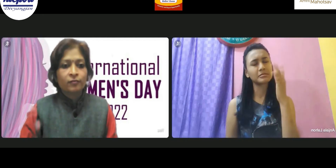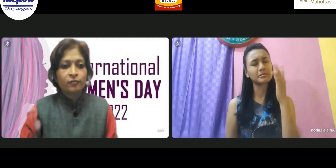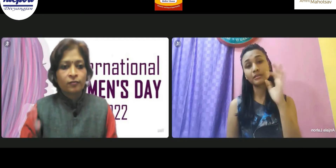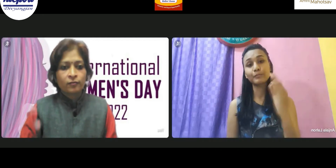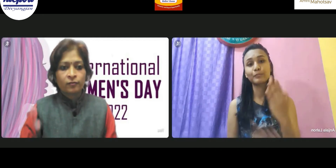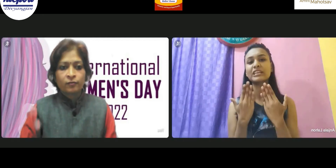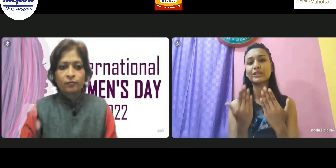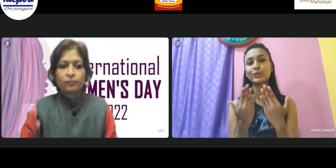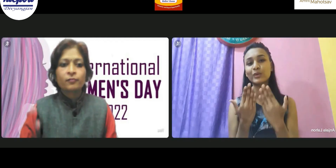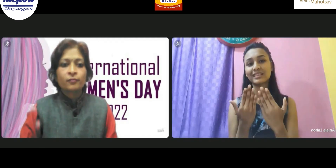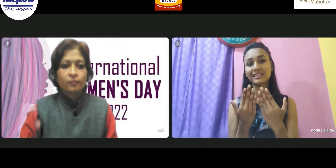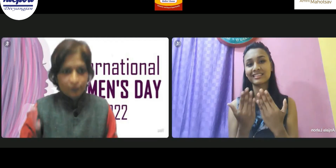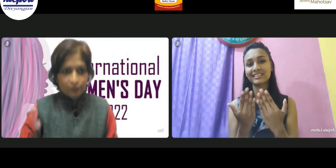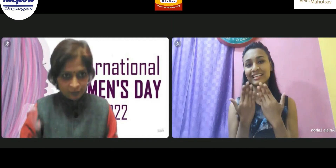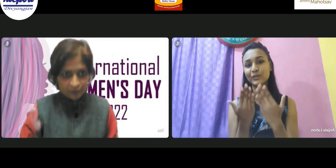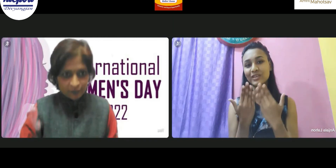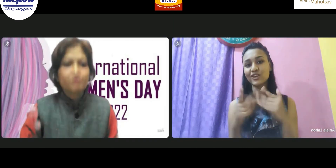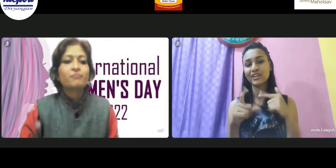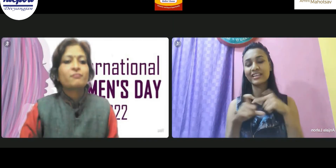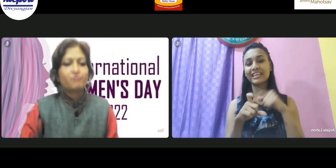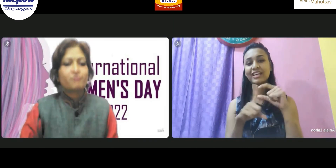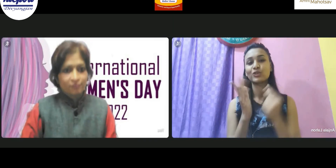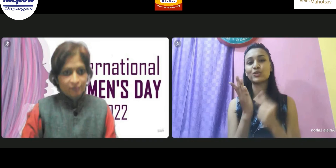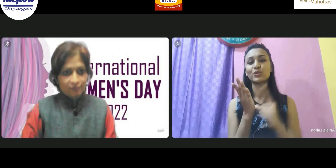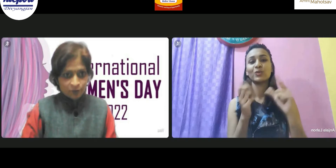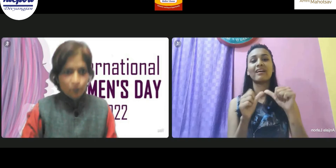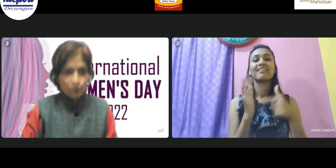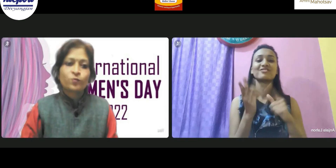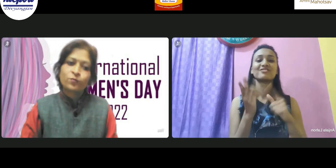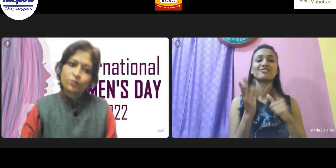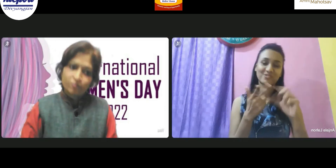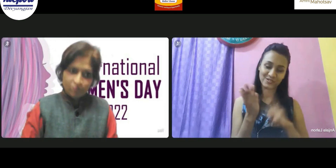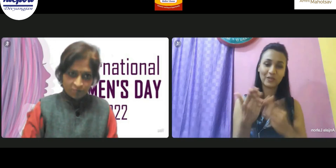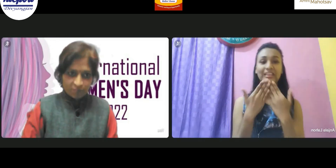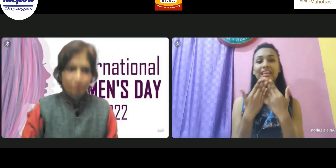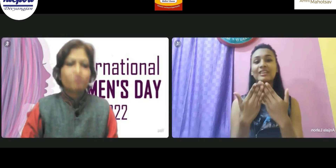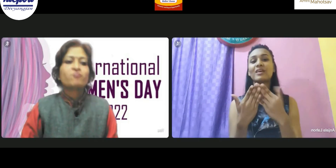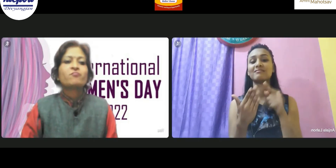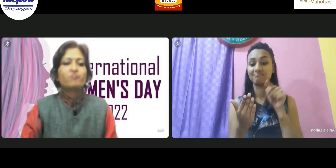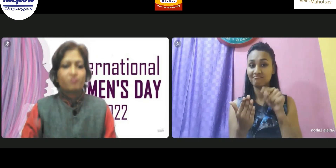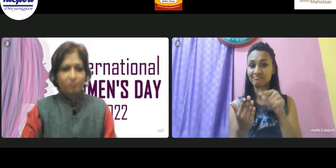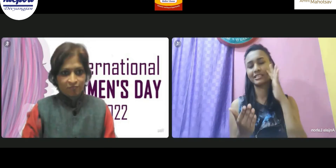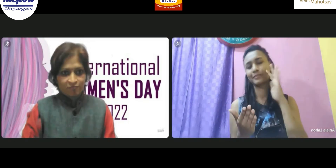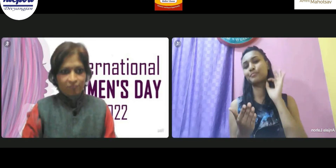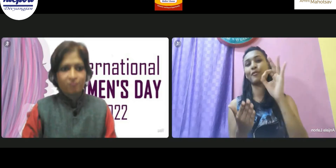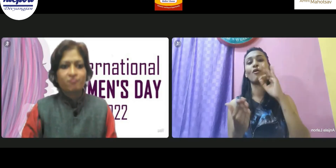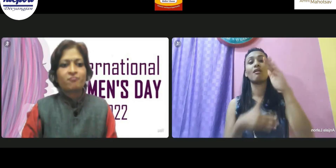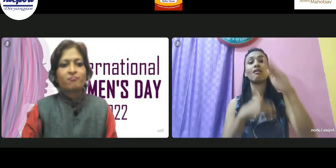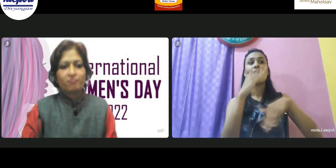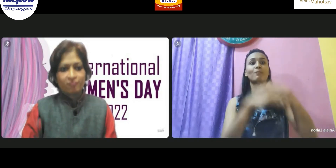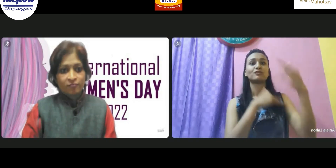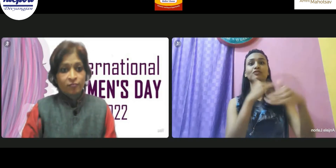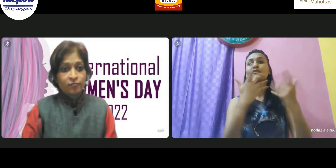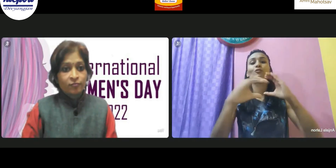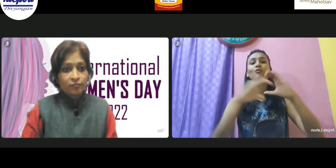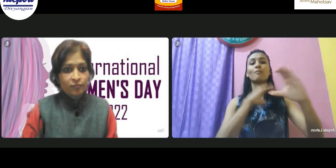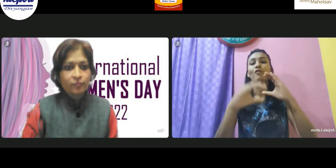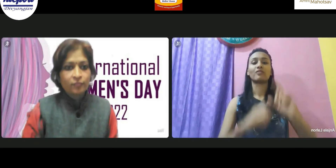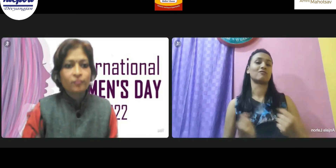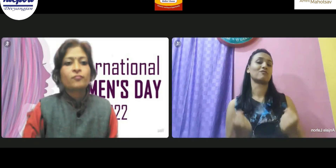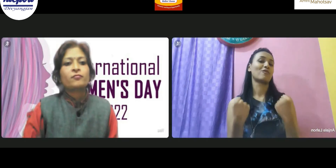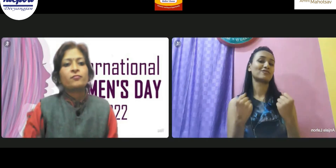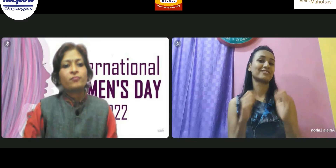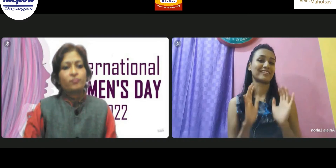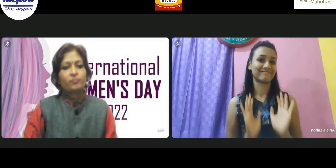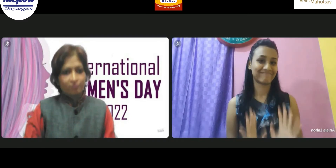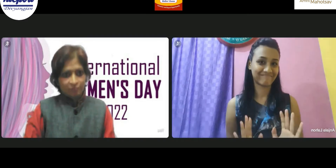में आत्मविश्वास का होना बहुत जरूरी है। अच्छी पढ़ाई करना, एजुकेशन, ये बहुत जरूरी